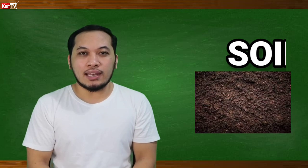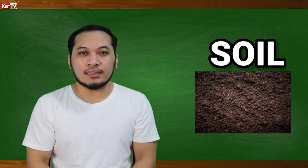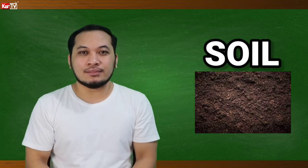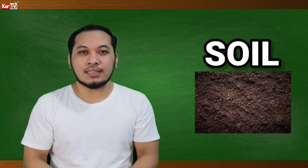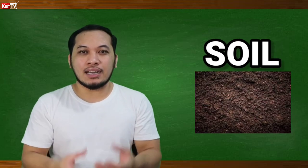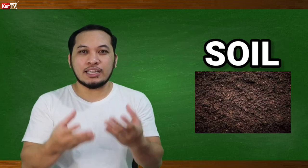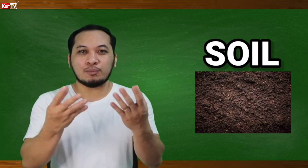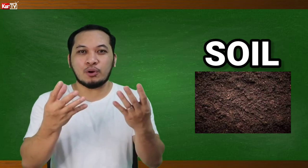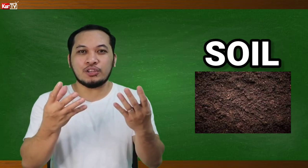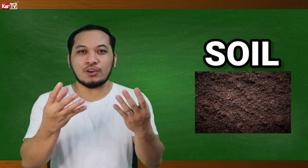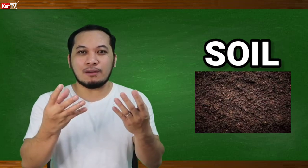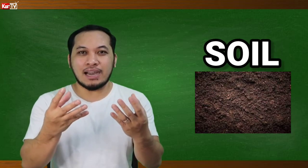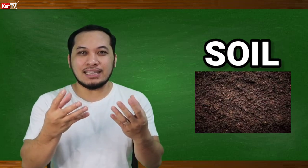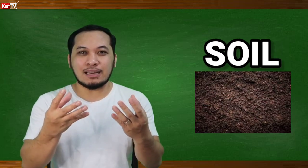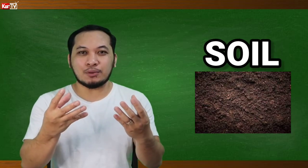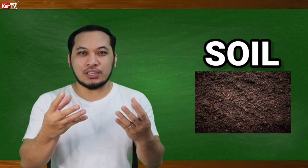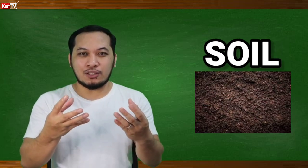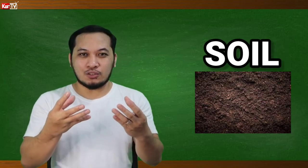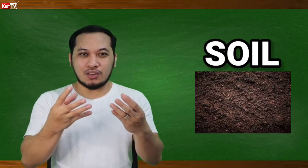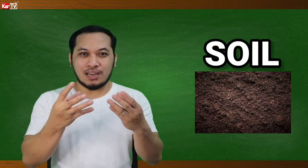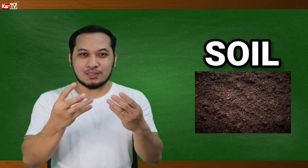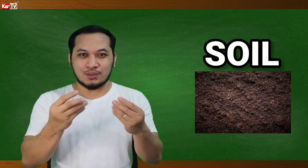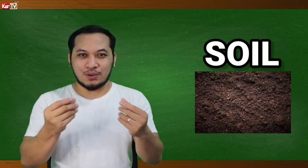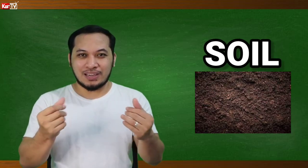nakaganito pong inyong kamay tapos iganito nyo lang soil